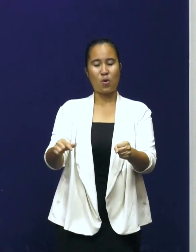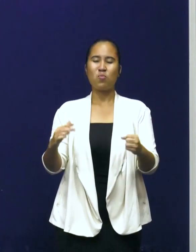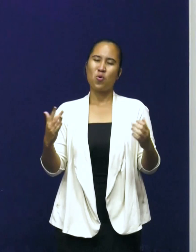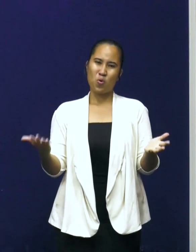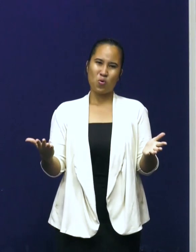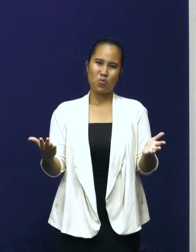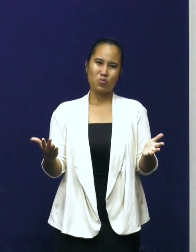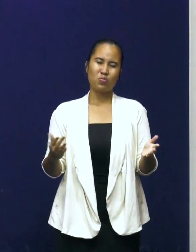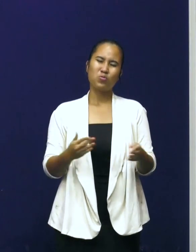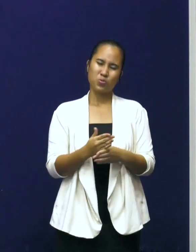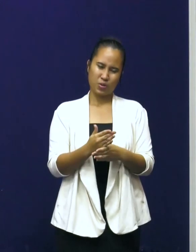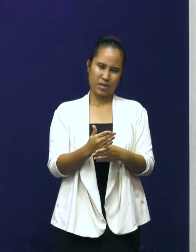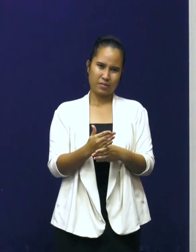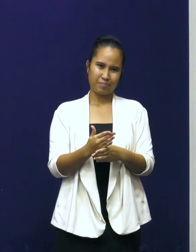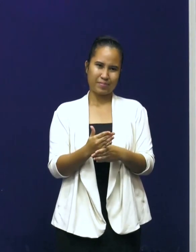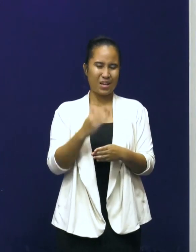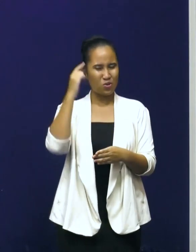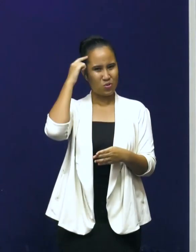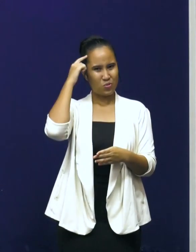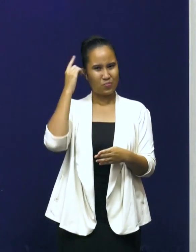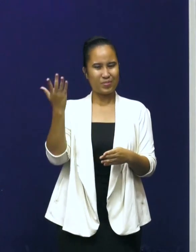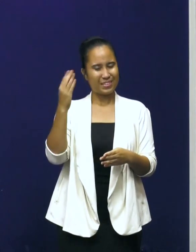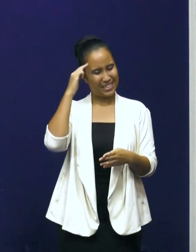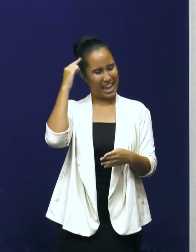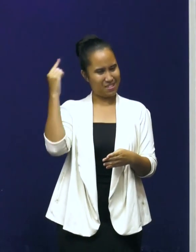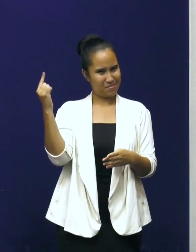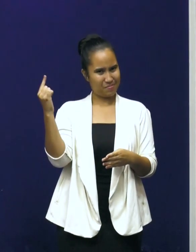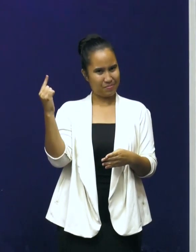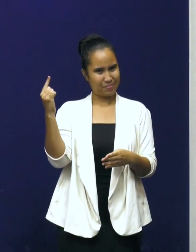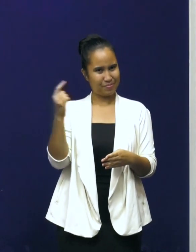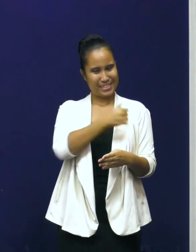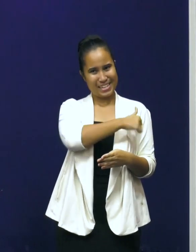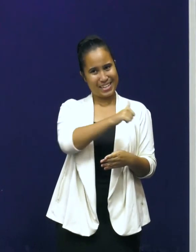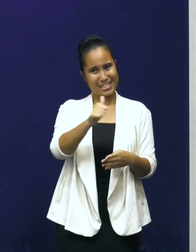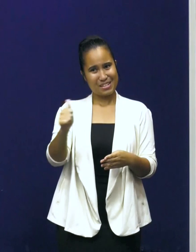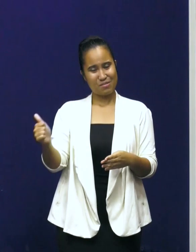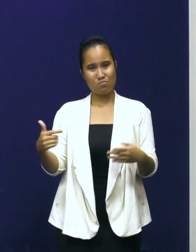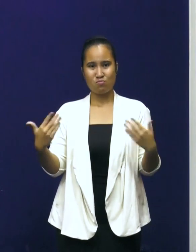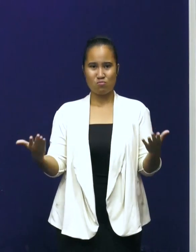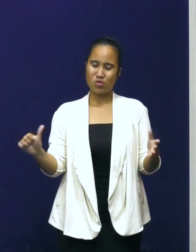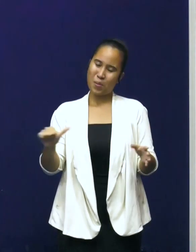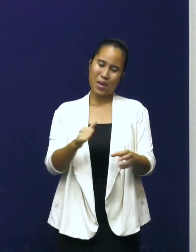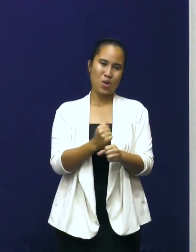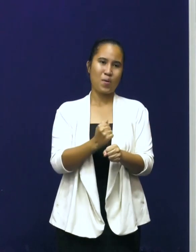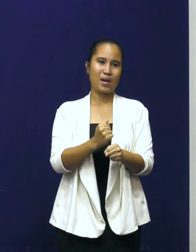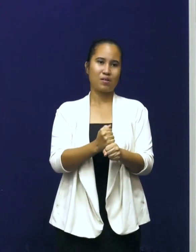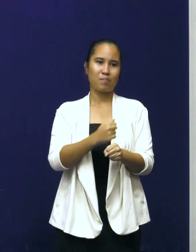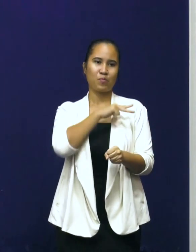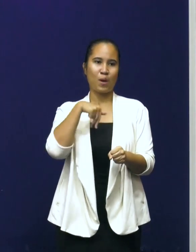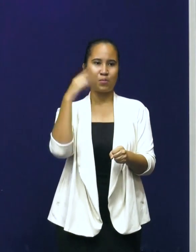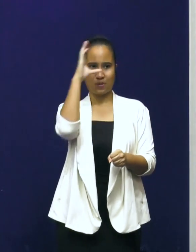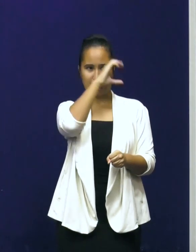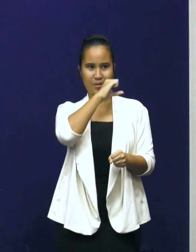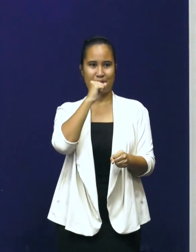blijven. En hun medewerking te verlenen, want ieder gaat moeten inleveren. We moeten begrijpen dat als